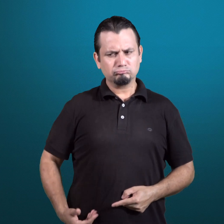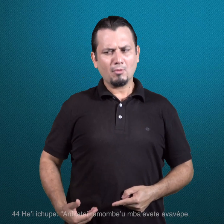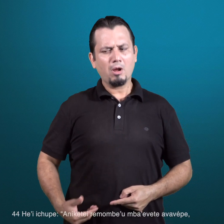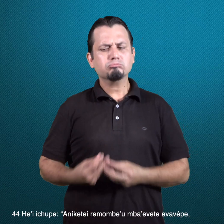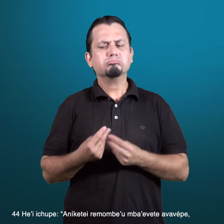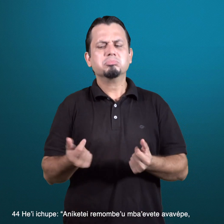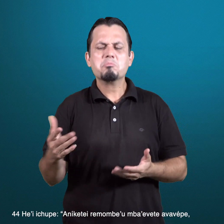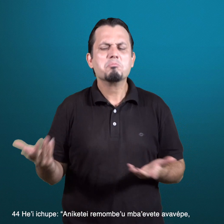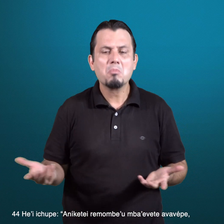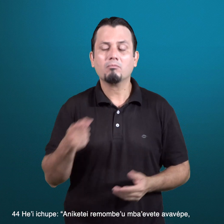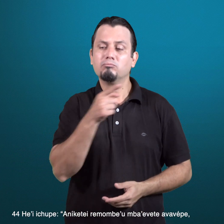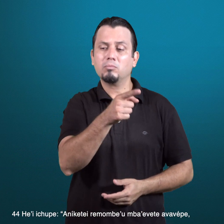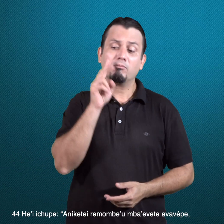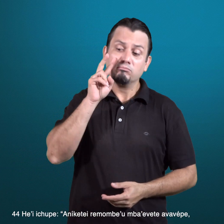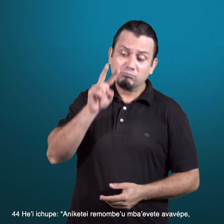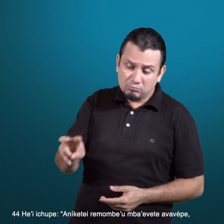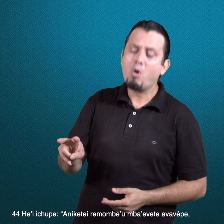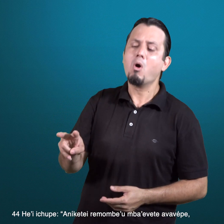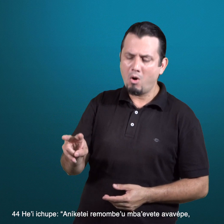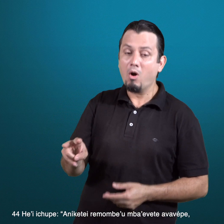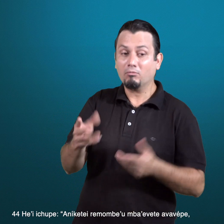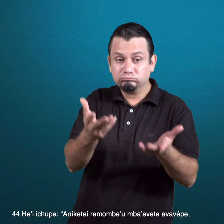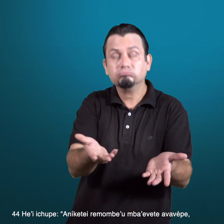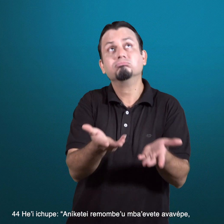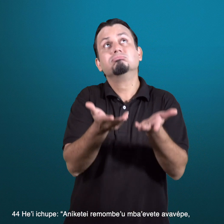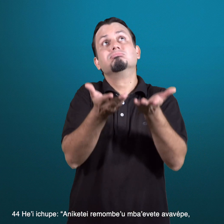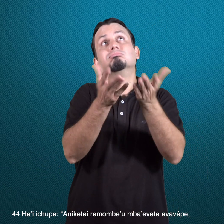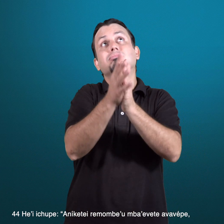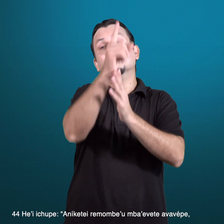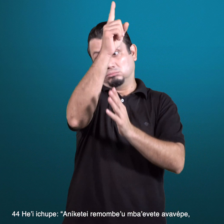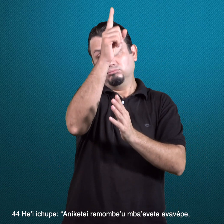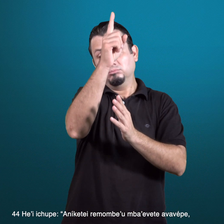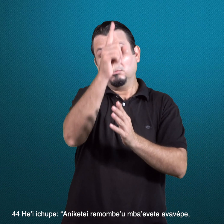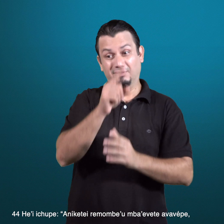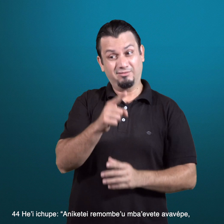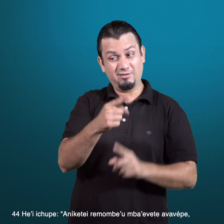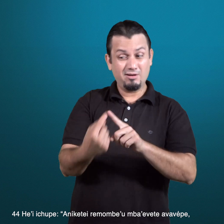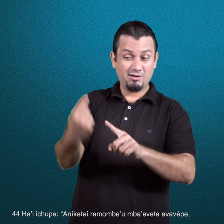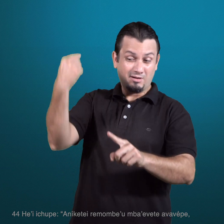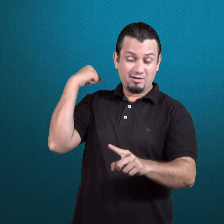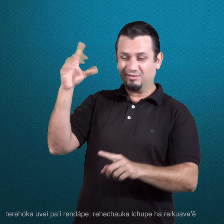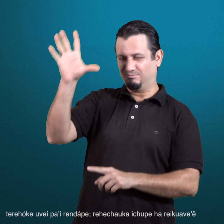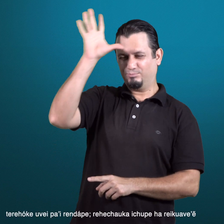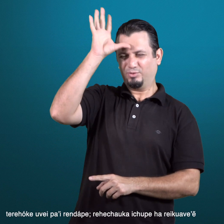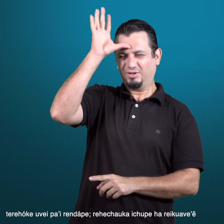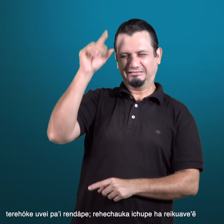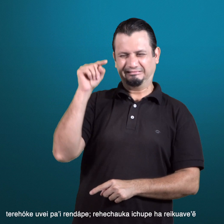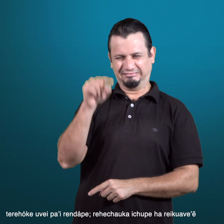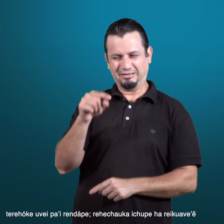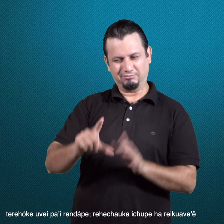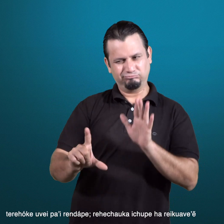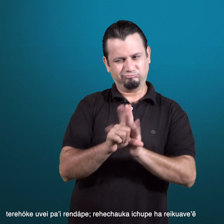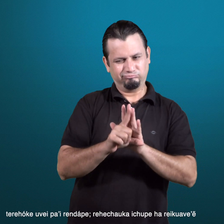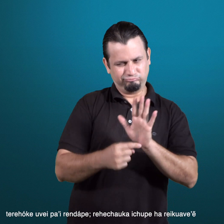He'i ichupe: aníke remombe'u mba'evete avavépe. Terehóke uveipa